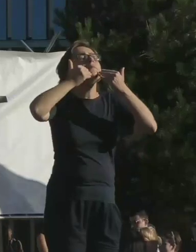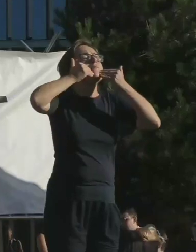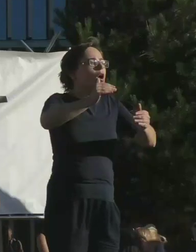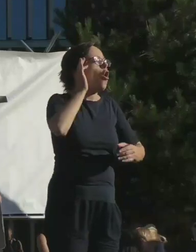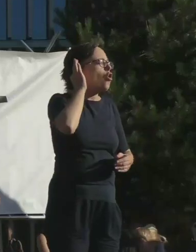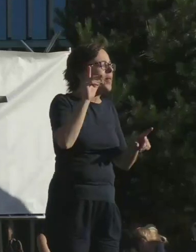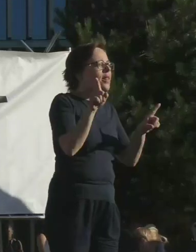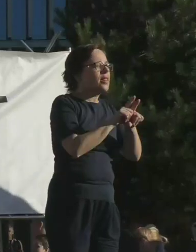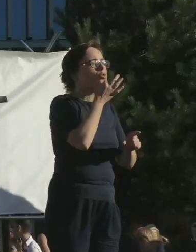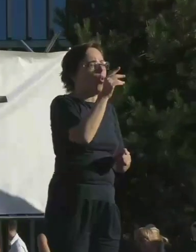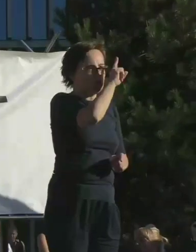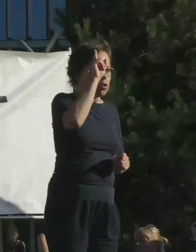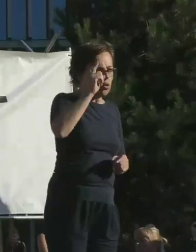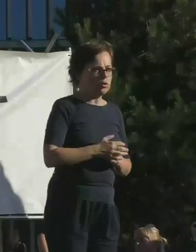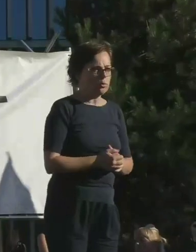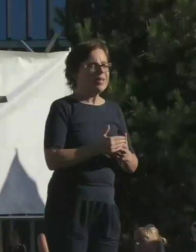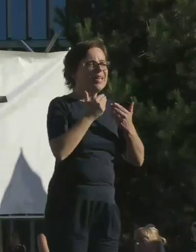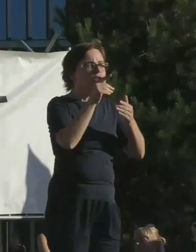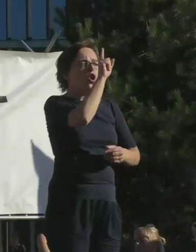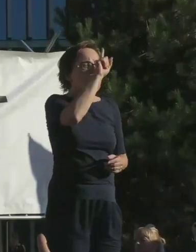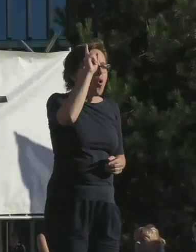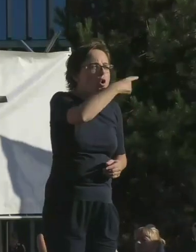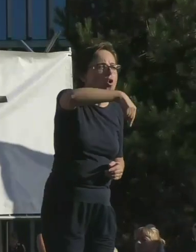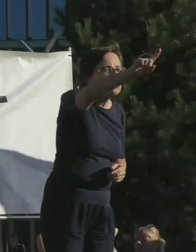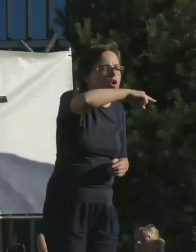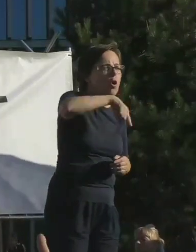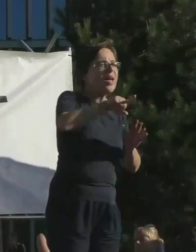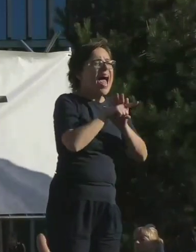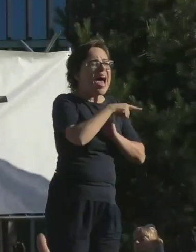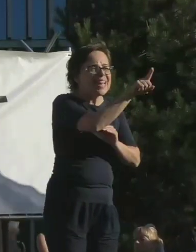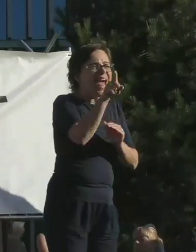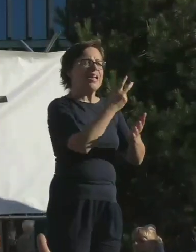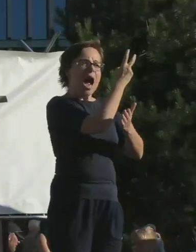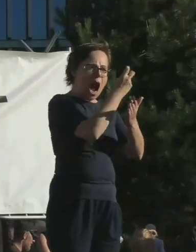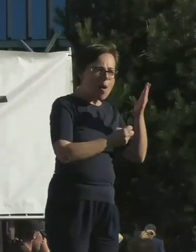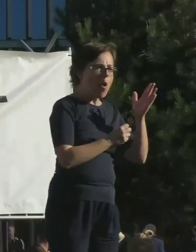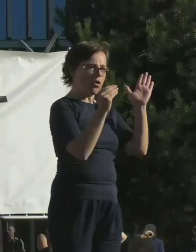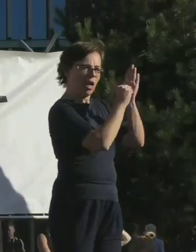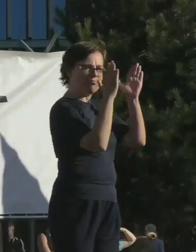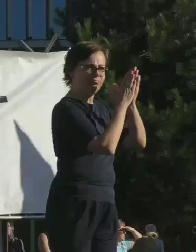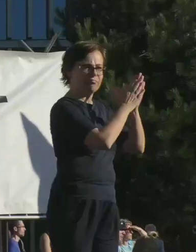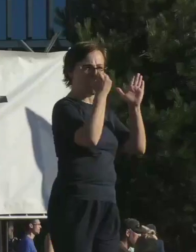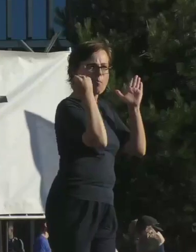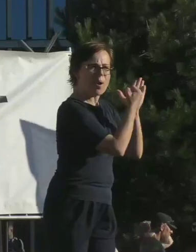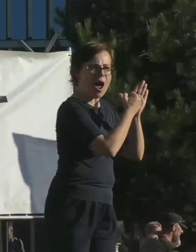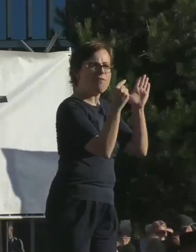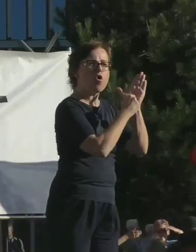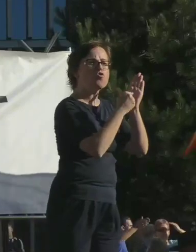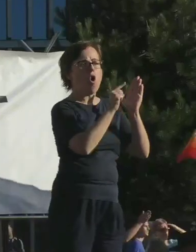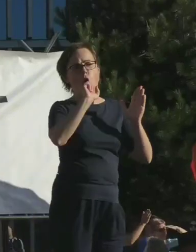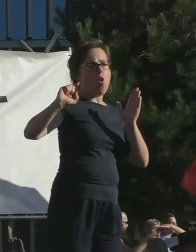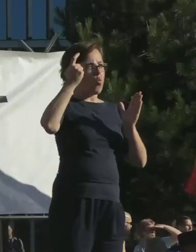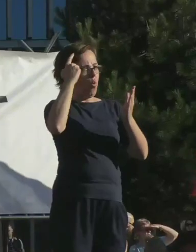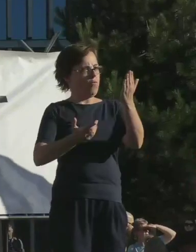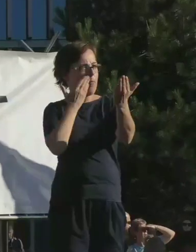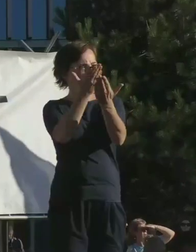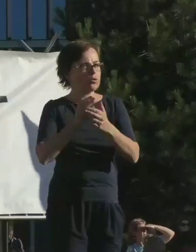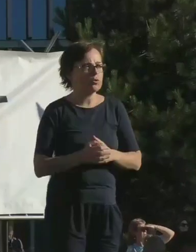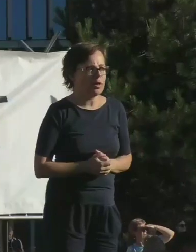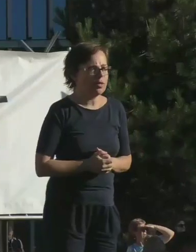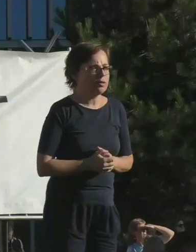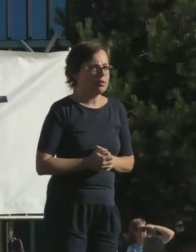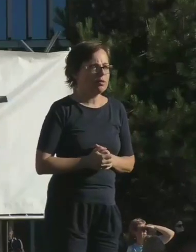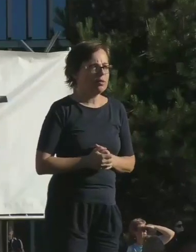i młodym ludziom. Dzięki ludziom, dla których aborcja legalna to jest jeden z głównych postulatów.